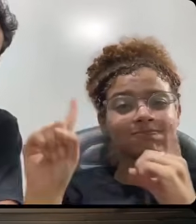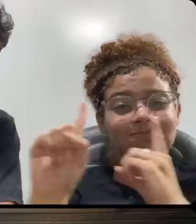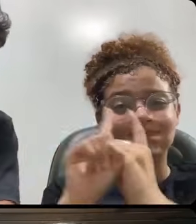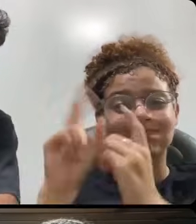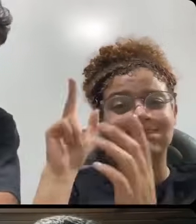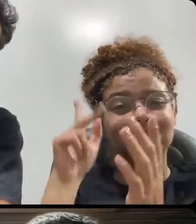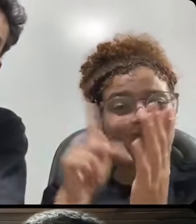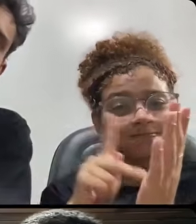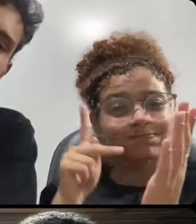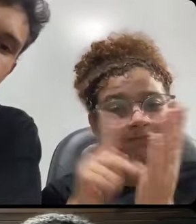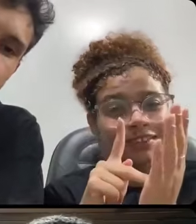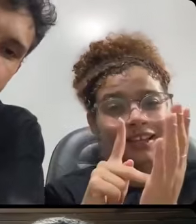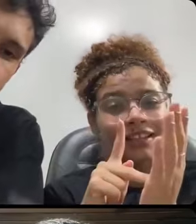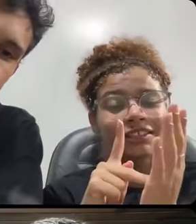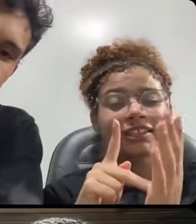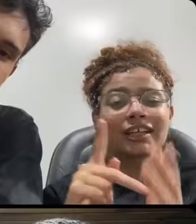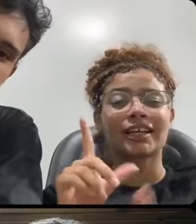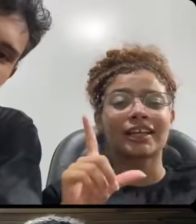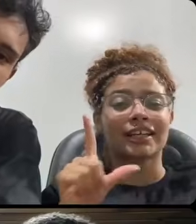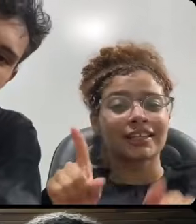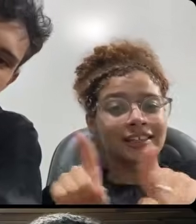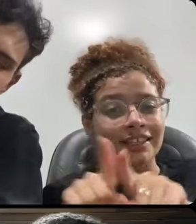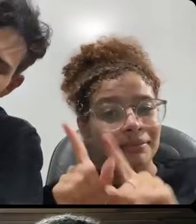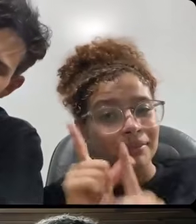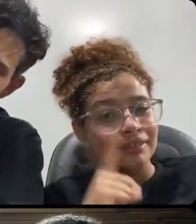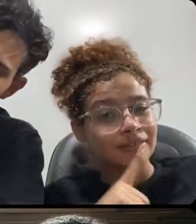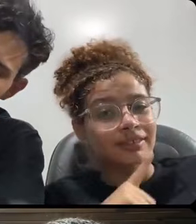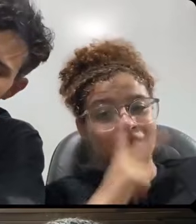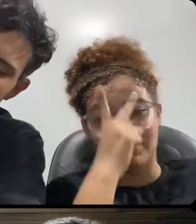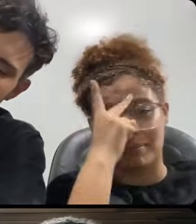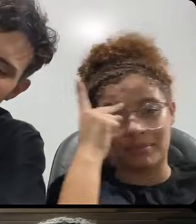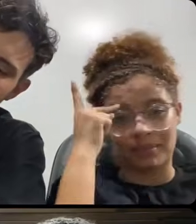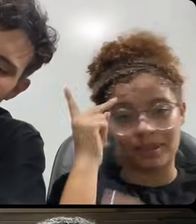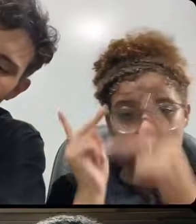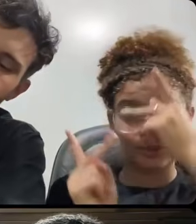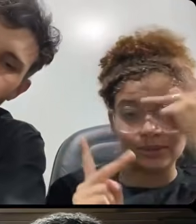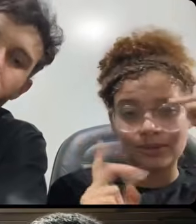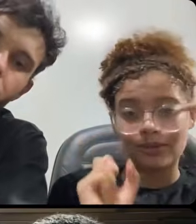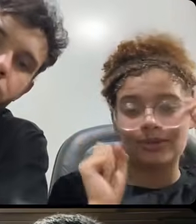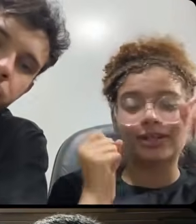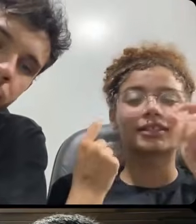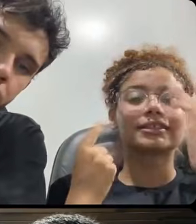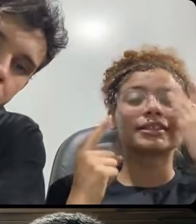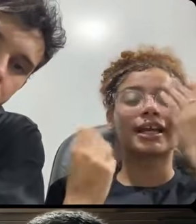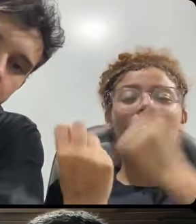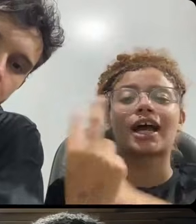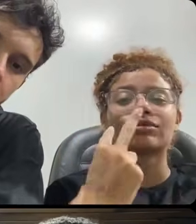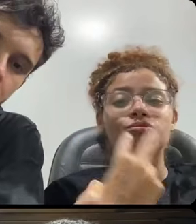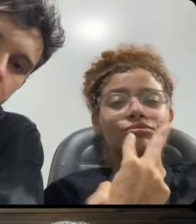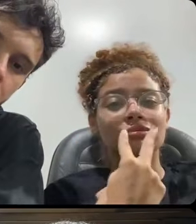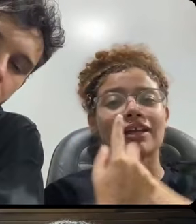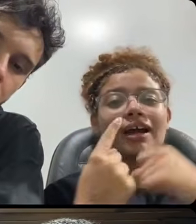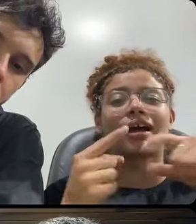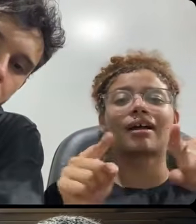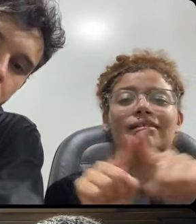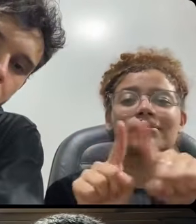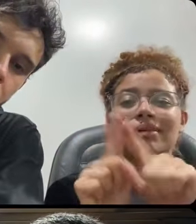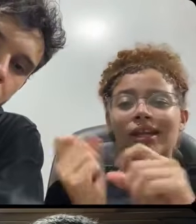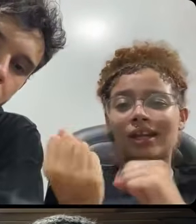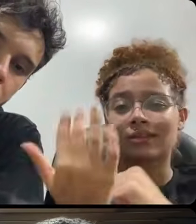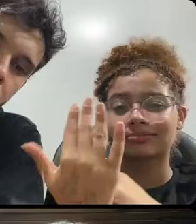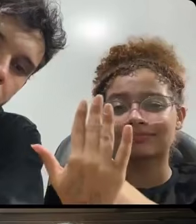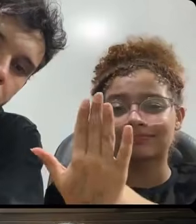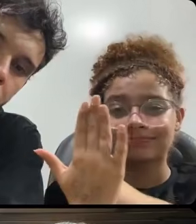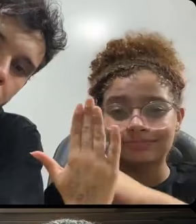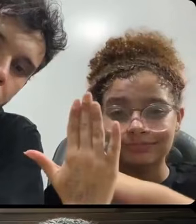E começou com pessoas, ou até mesmo você aí em um lugar, a procurar uma ajuda, a procurar uma assistência, a procurar